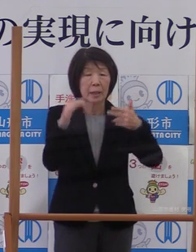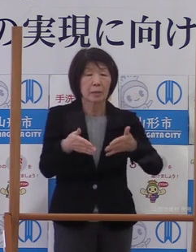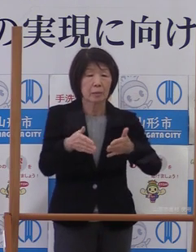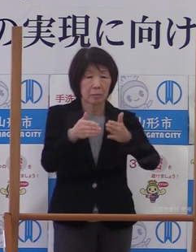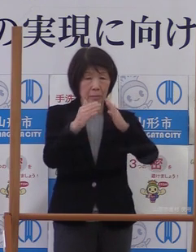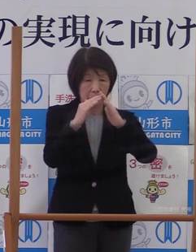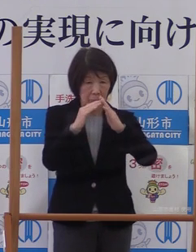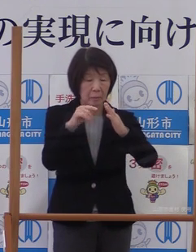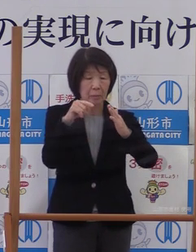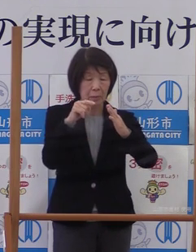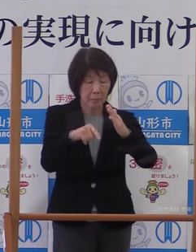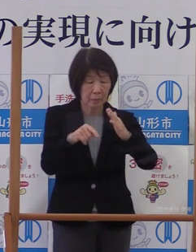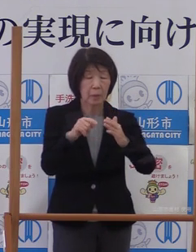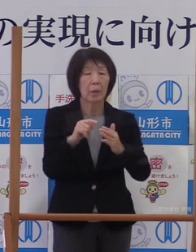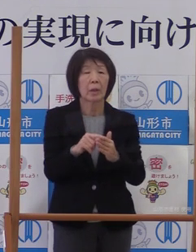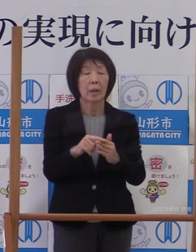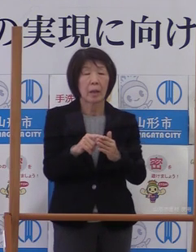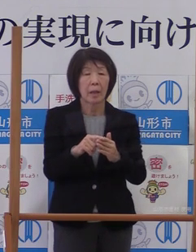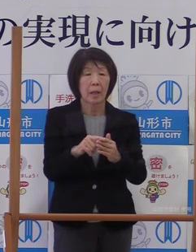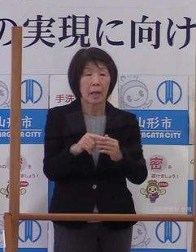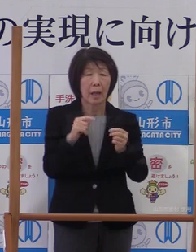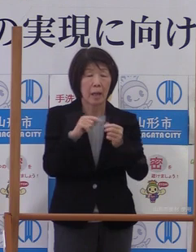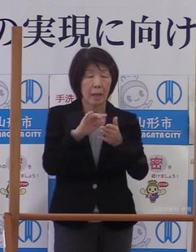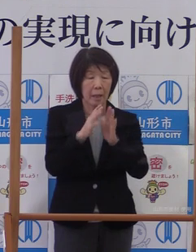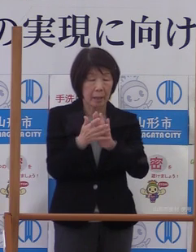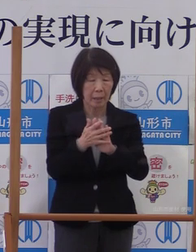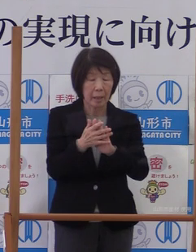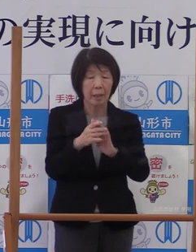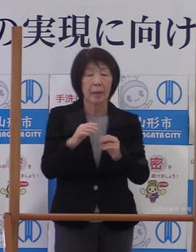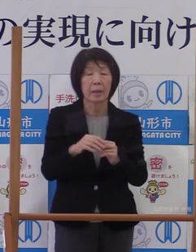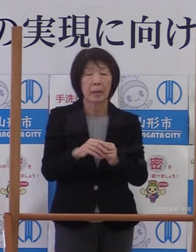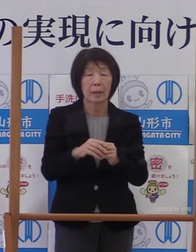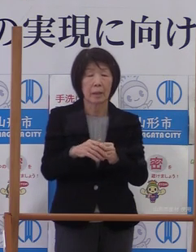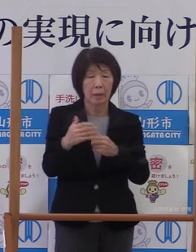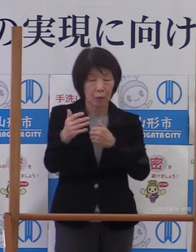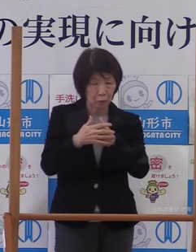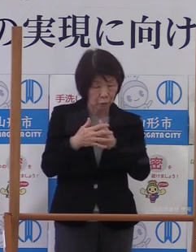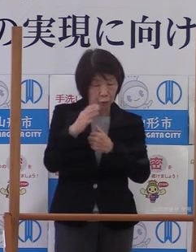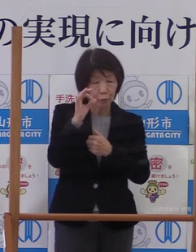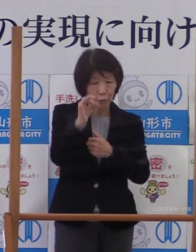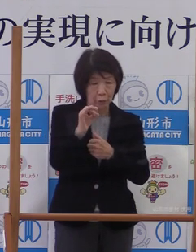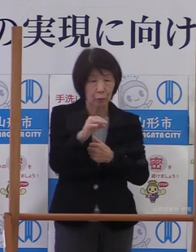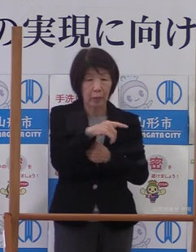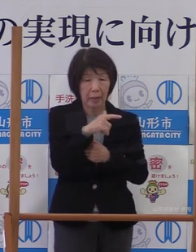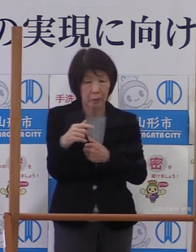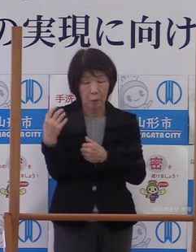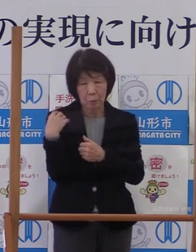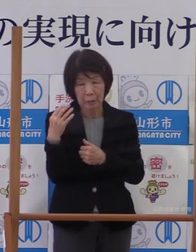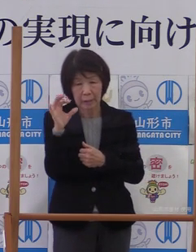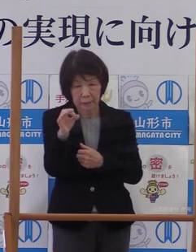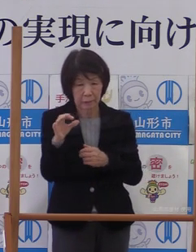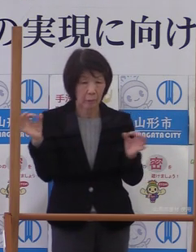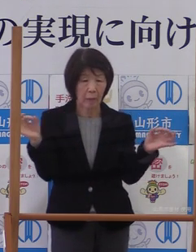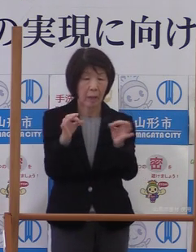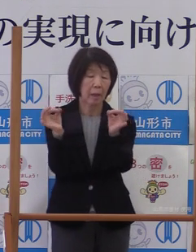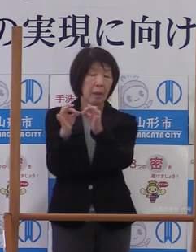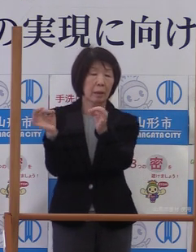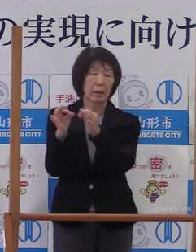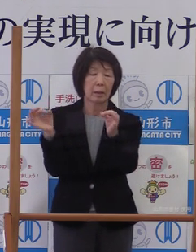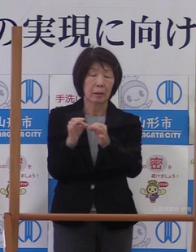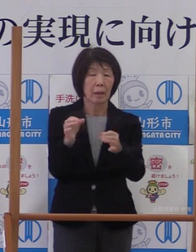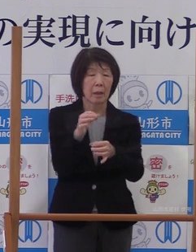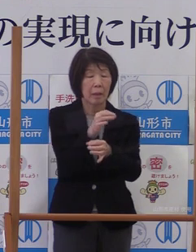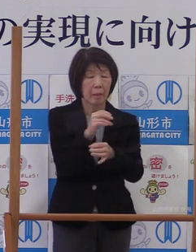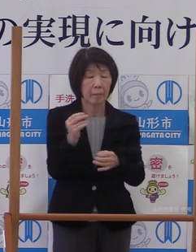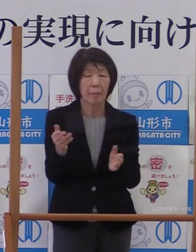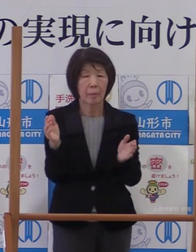市の負担とか、あとは、国等からの負担、支出金等とか、市債等とかで、まずは賄っていく。で、運営経費